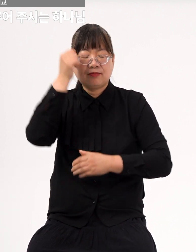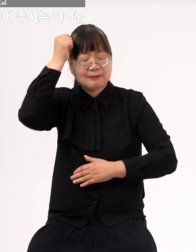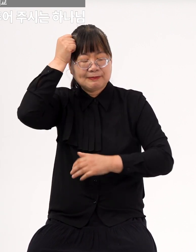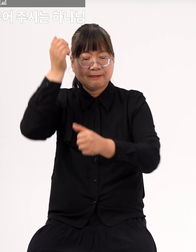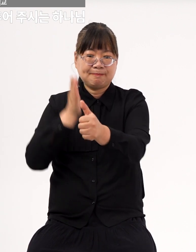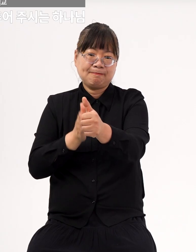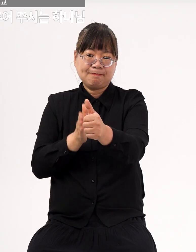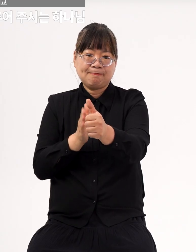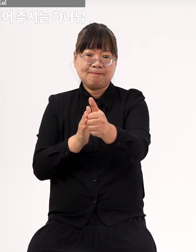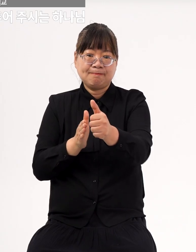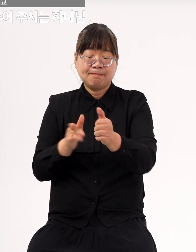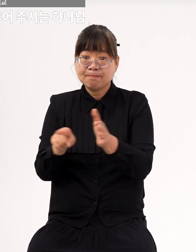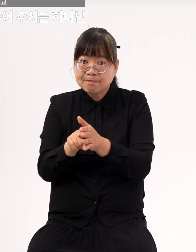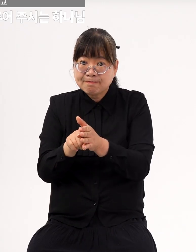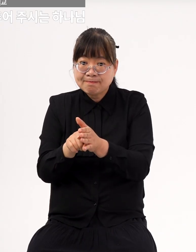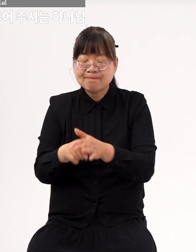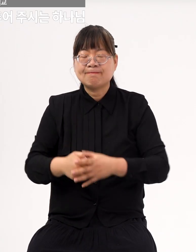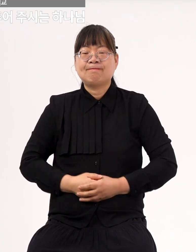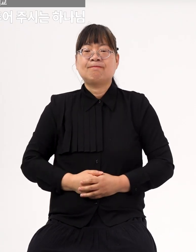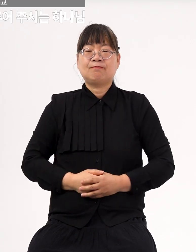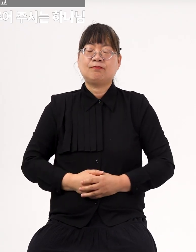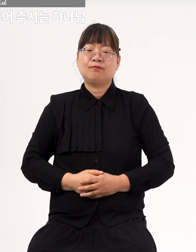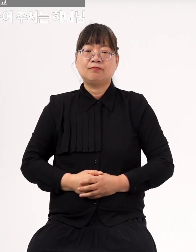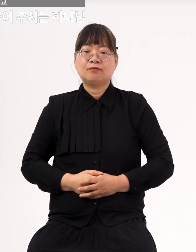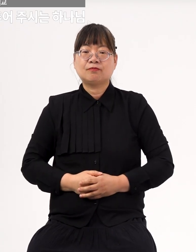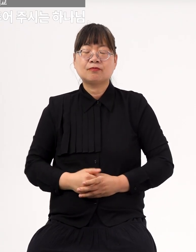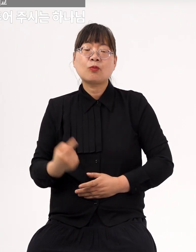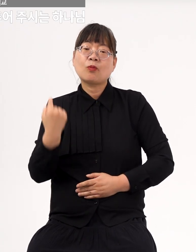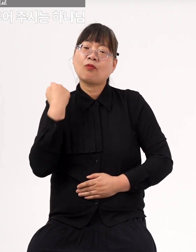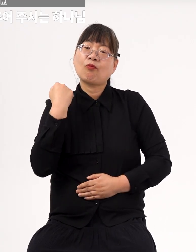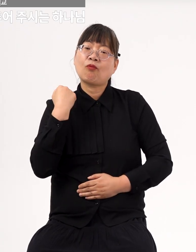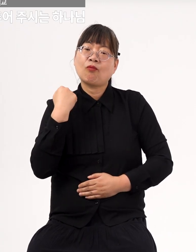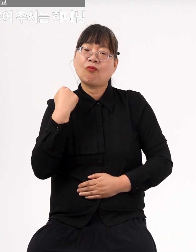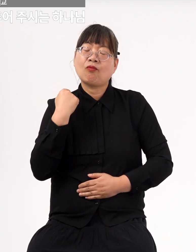안 됩니다. 믿습니까? 그래서 어제